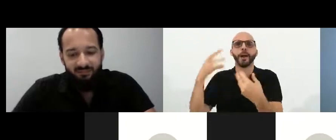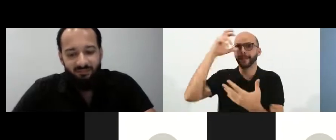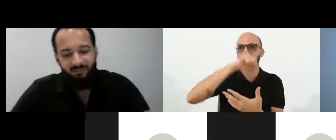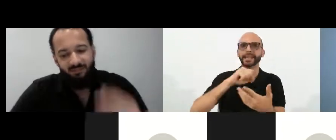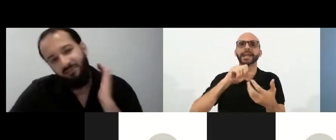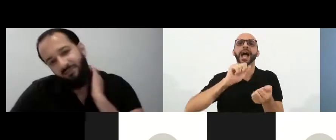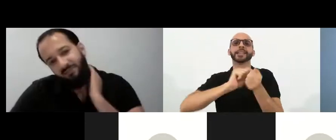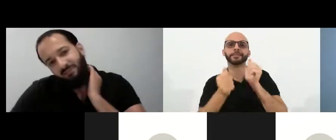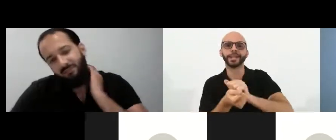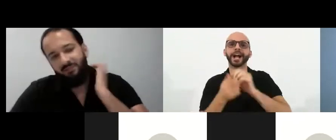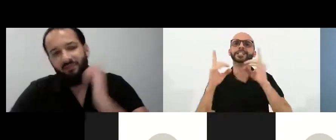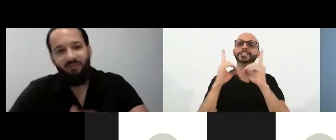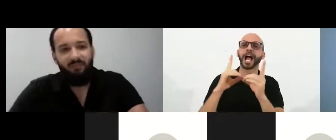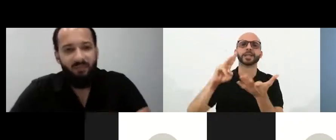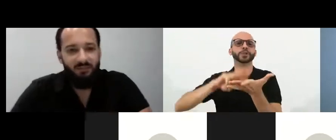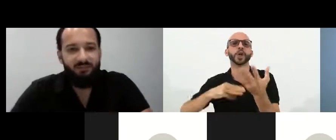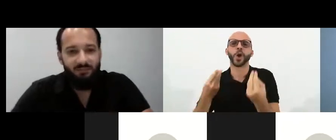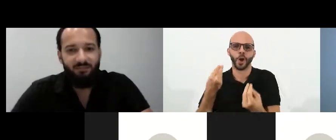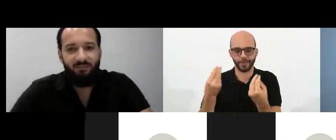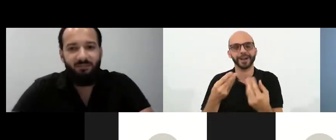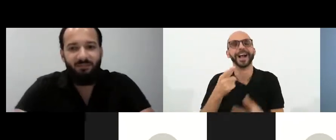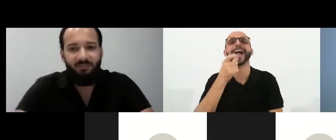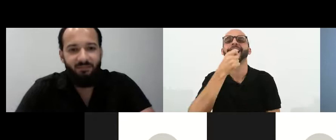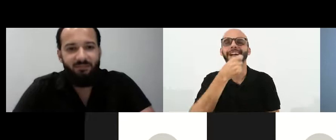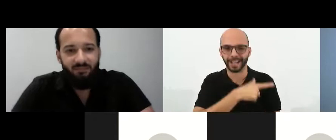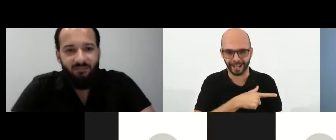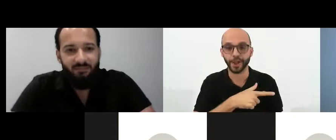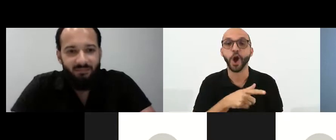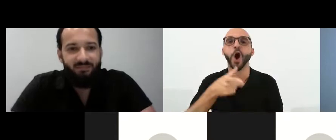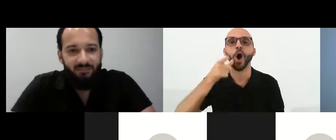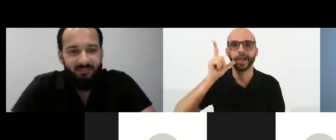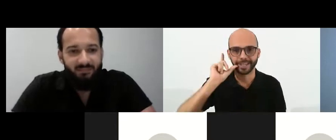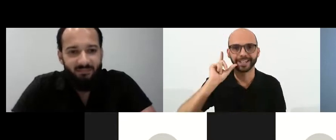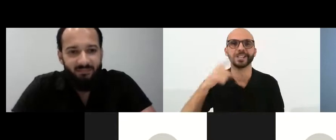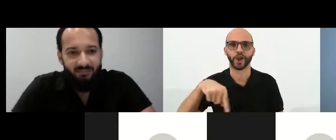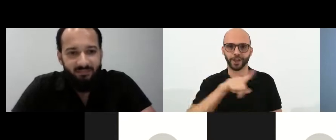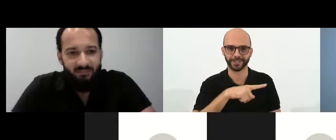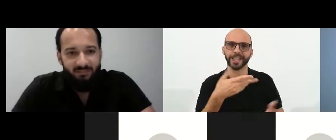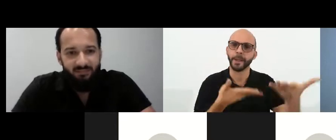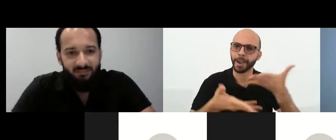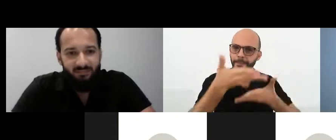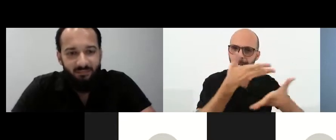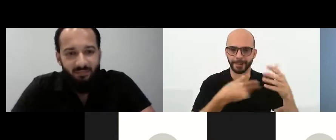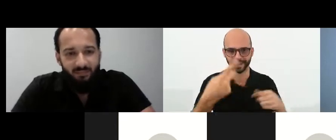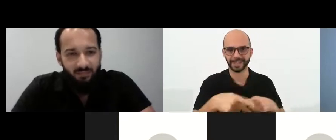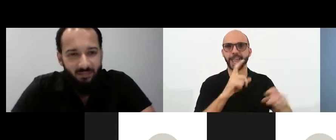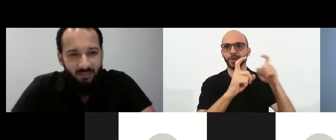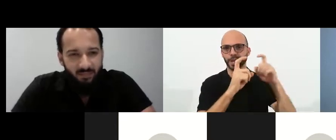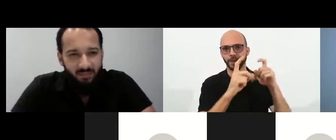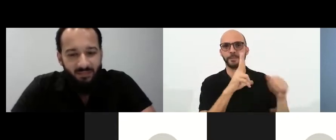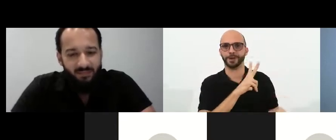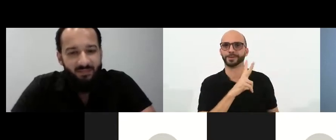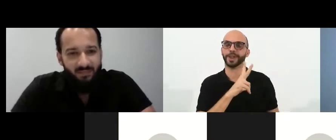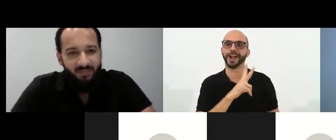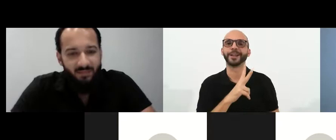esses desafios de a gente aprender e nos adaptar, como utilizar essas metodologias. E foi muito engraçado, porque ontem, quando nós